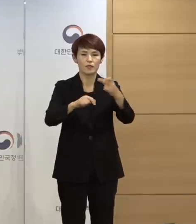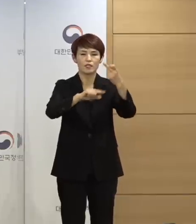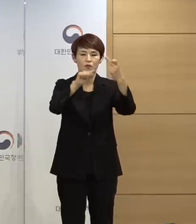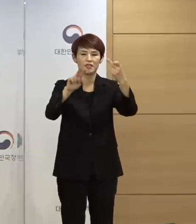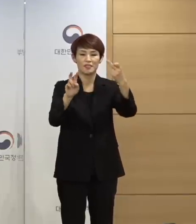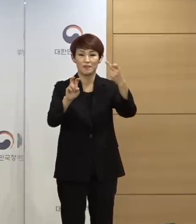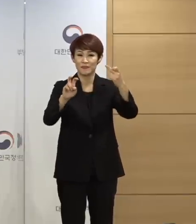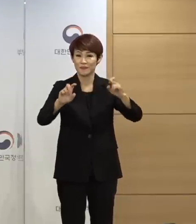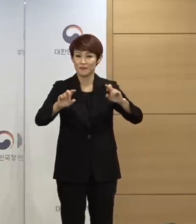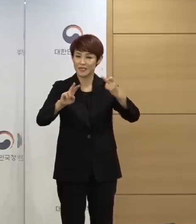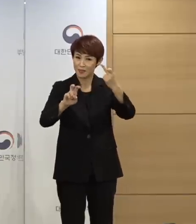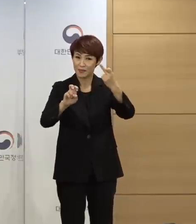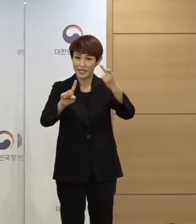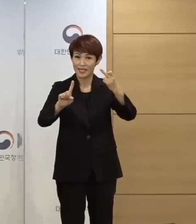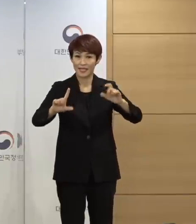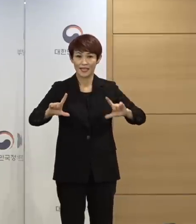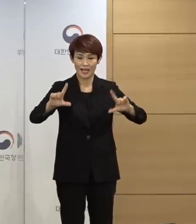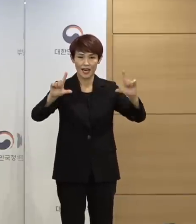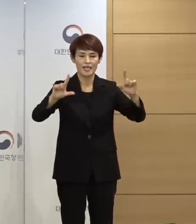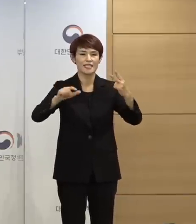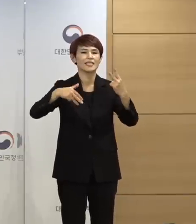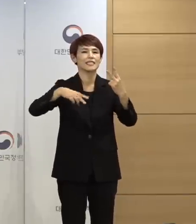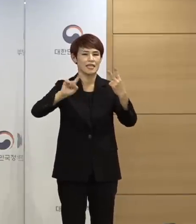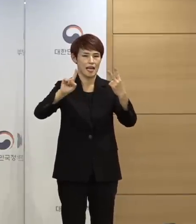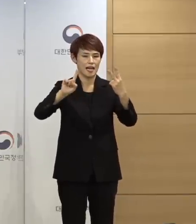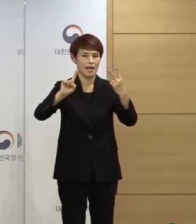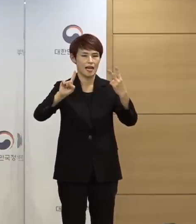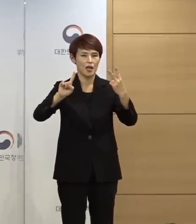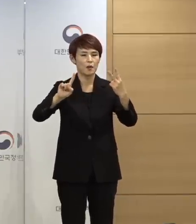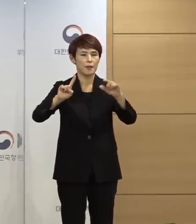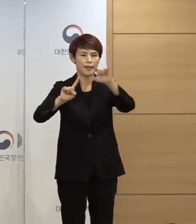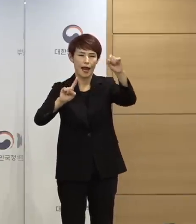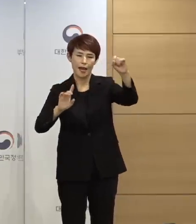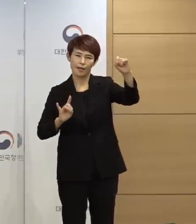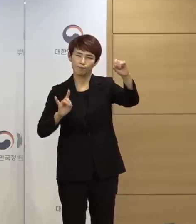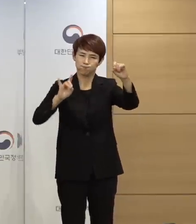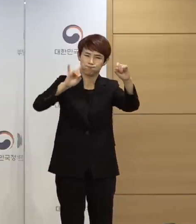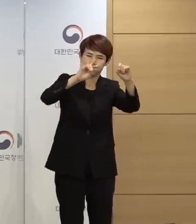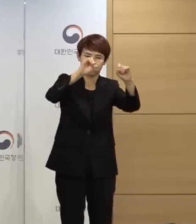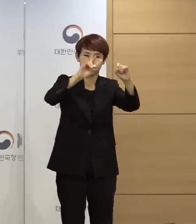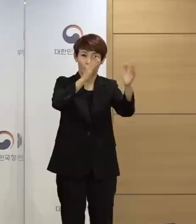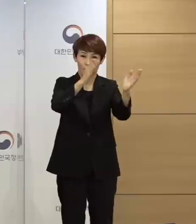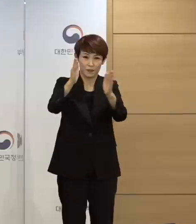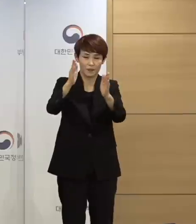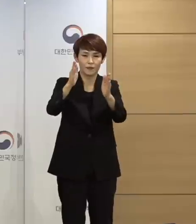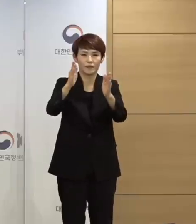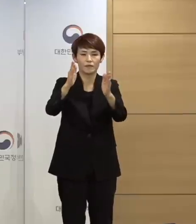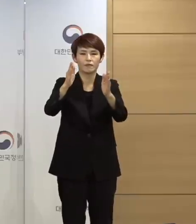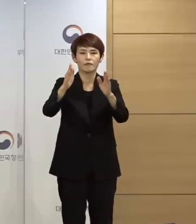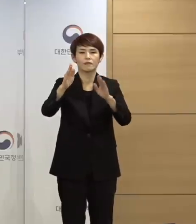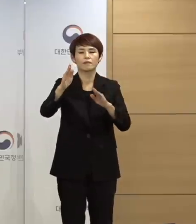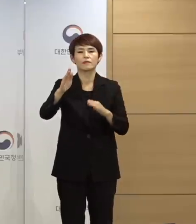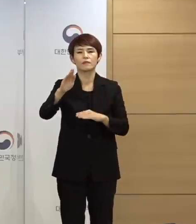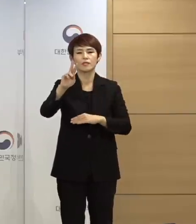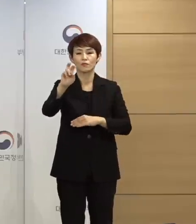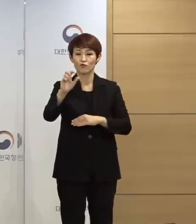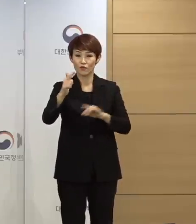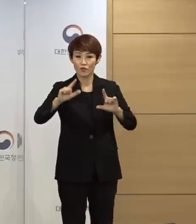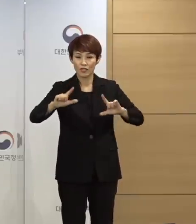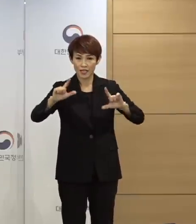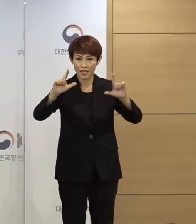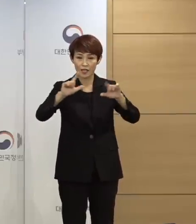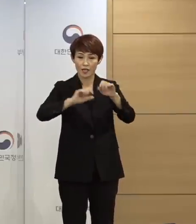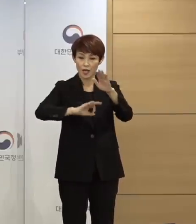12월 21일 2차 임무 궤도 진입 기동을 수행하였으며 다시 26일 오전 11시